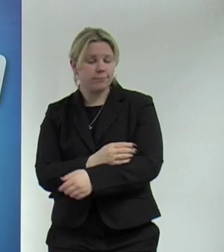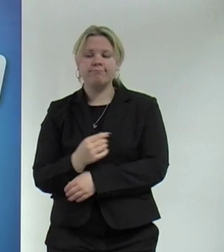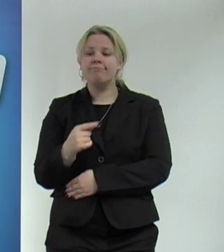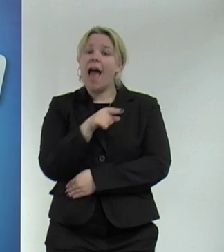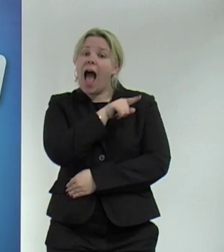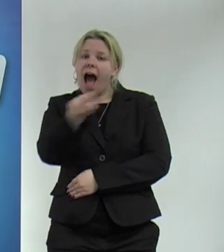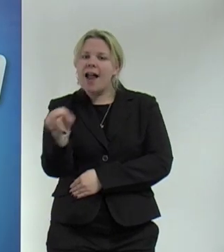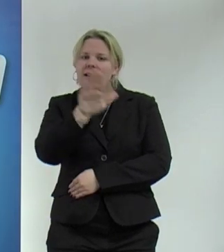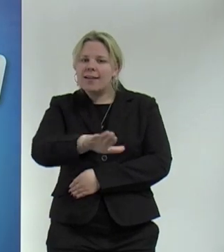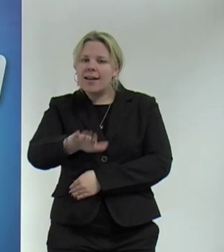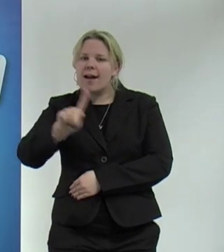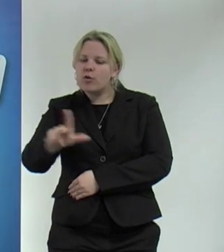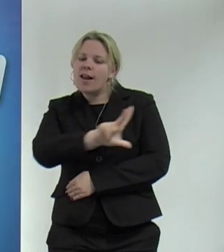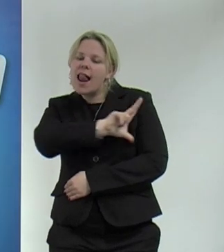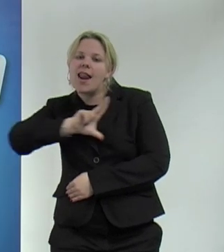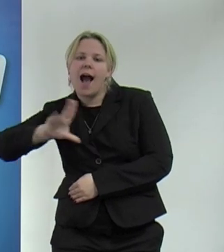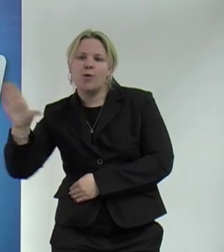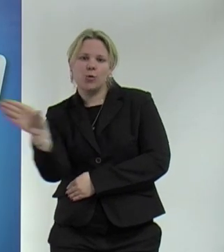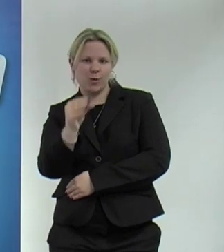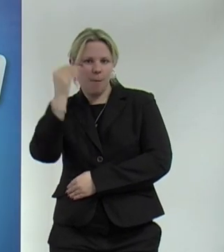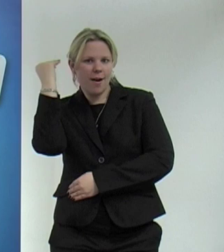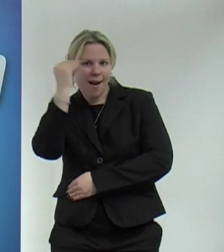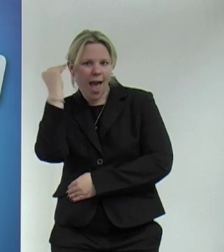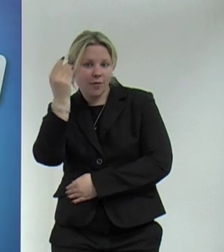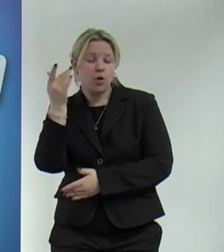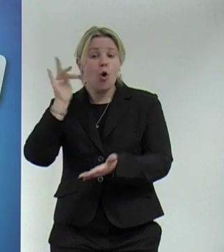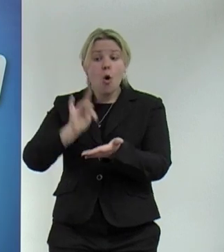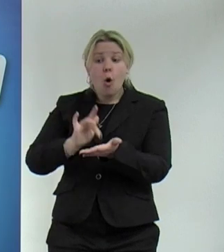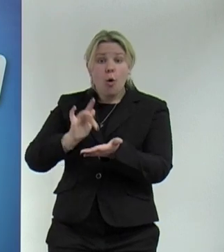länger gemeinsam lernen. Dann können sie besser lernen.